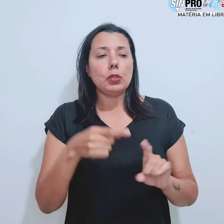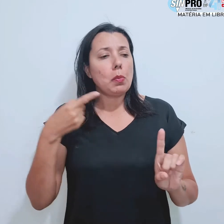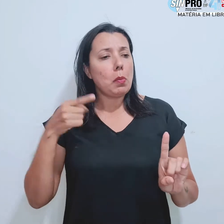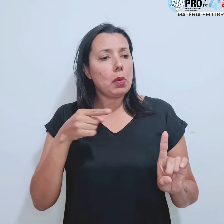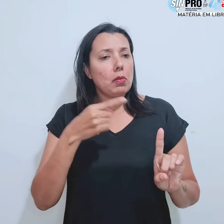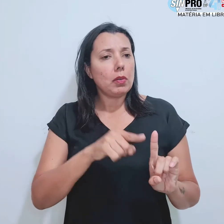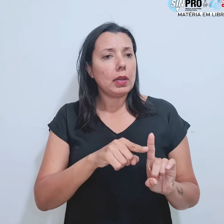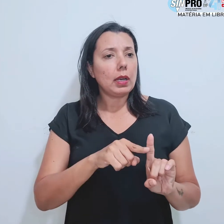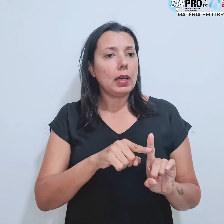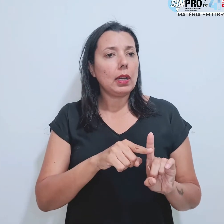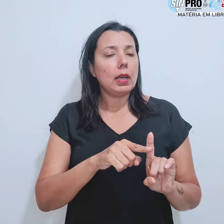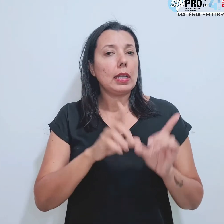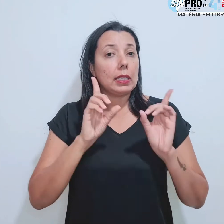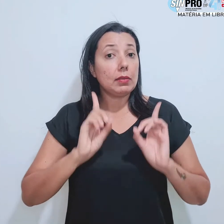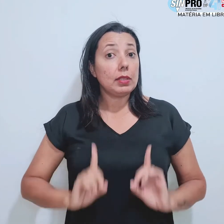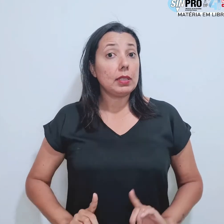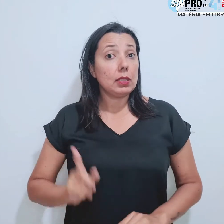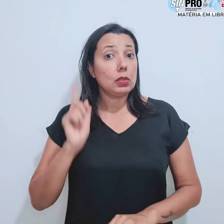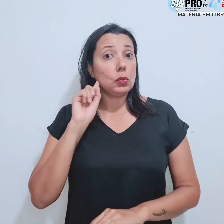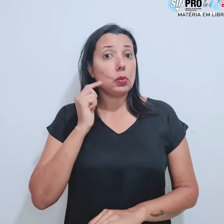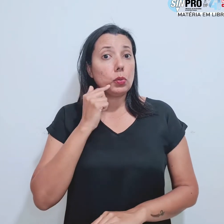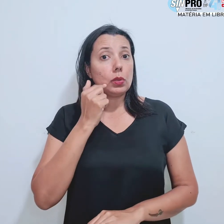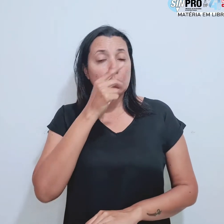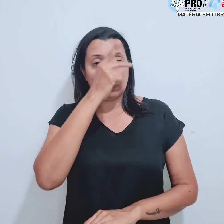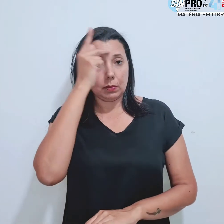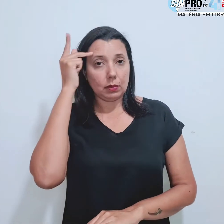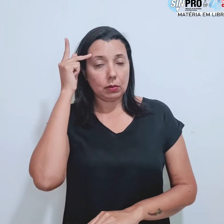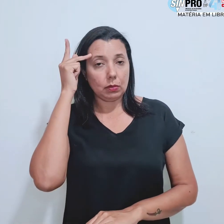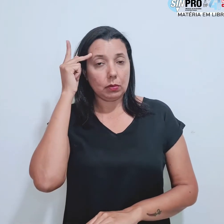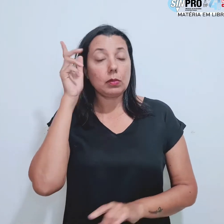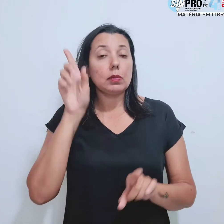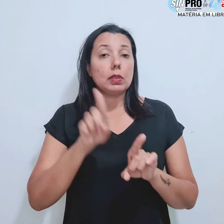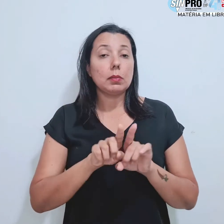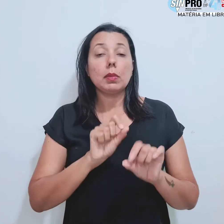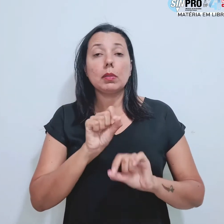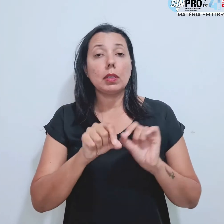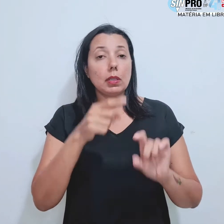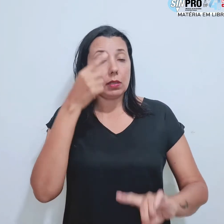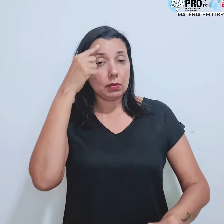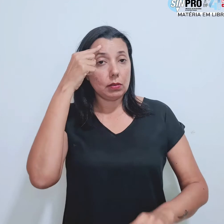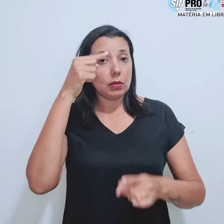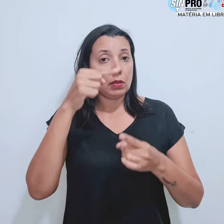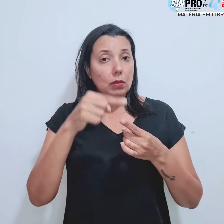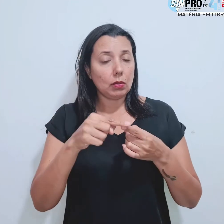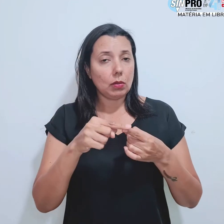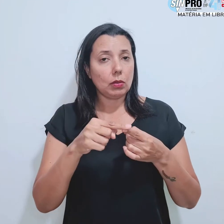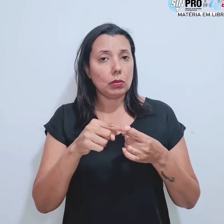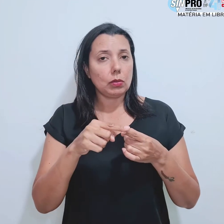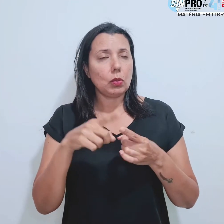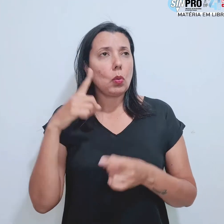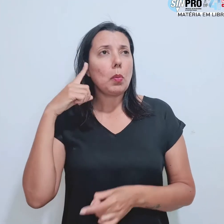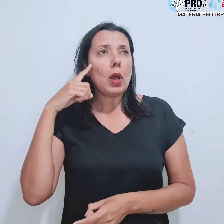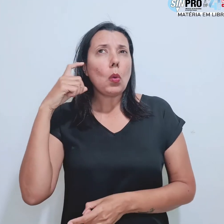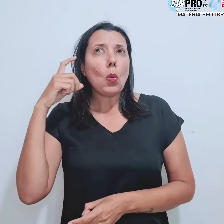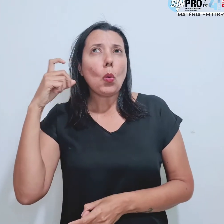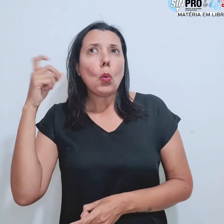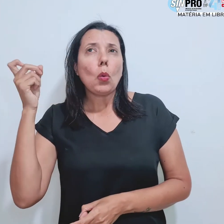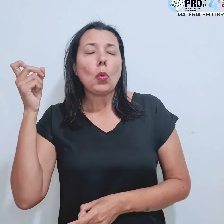provocar deficiência auditiva nas pessoas e, de acordo com a intensidade,